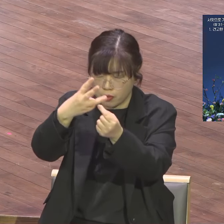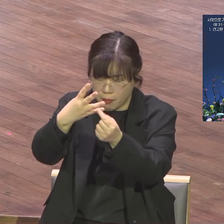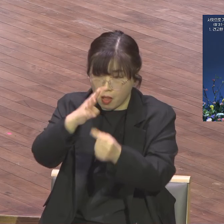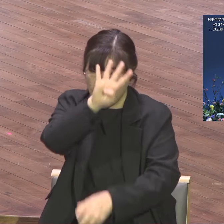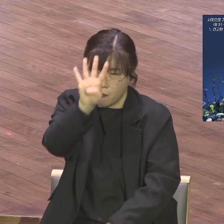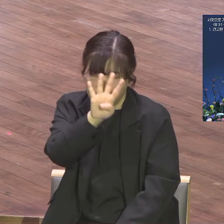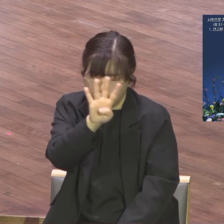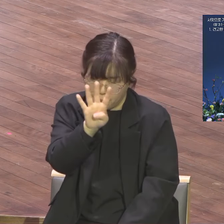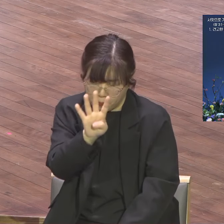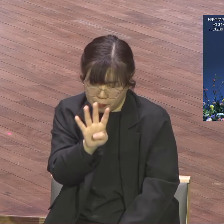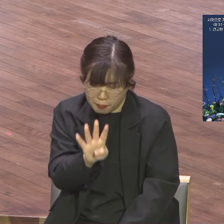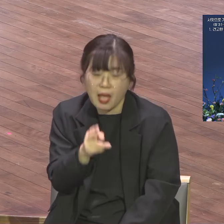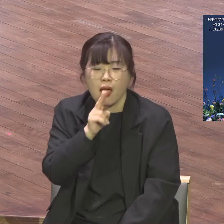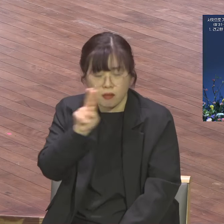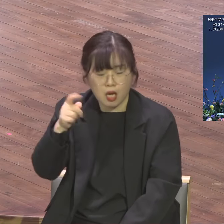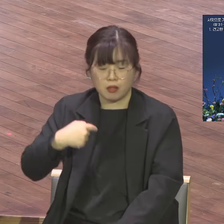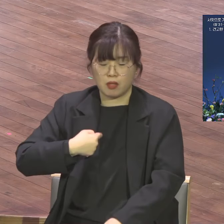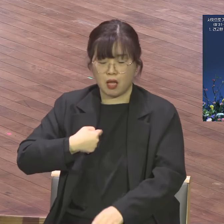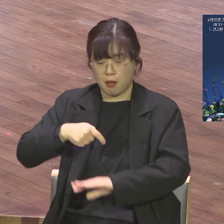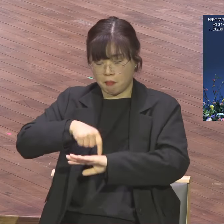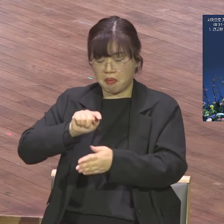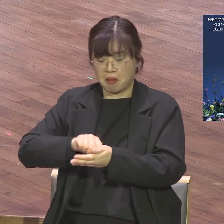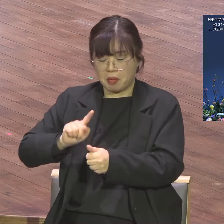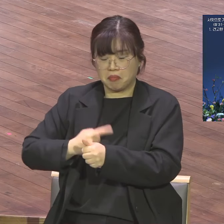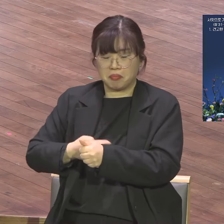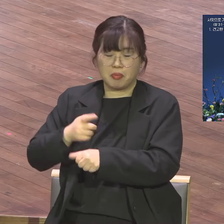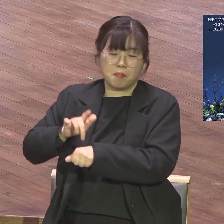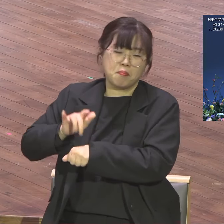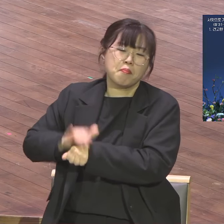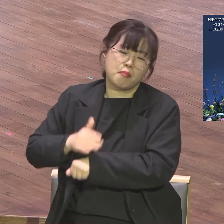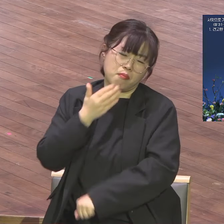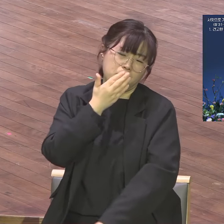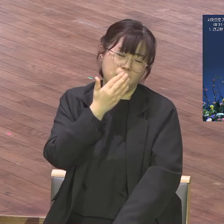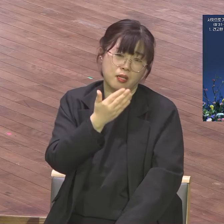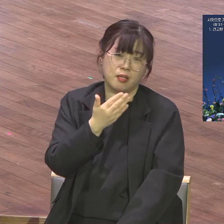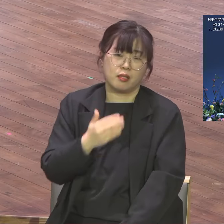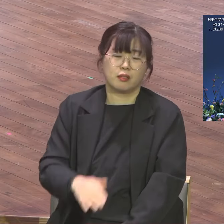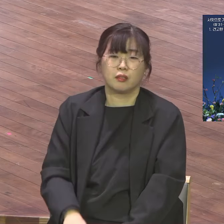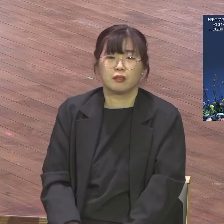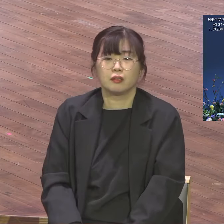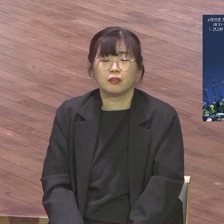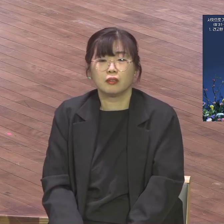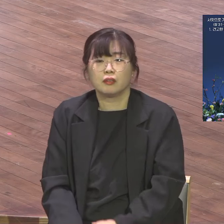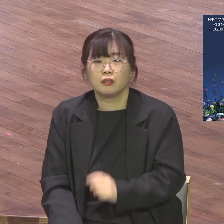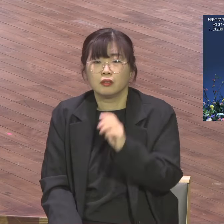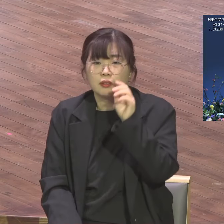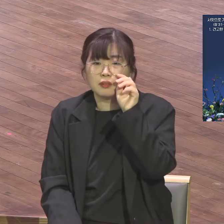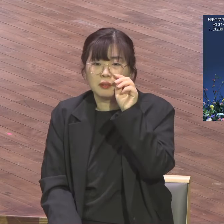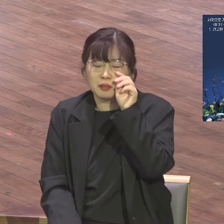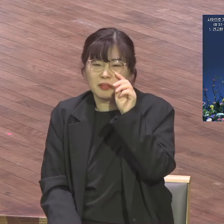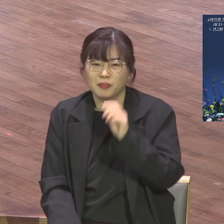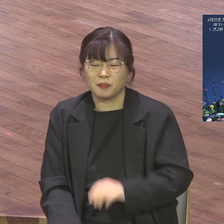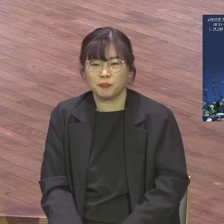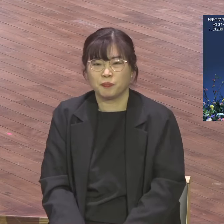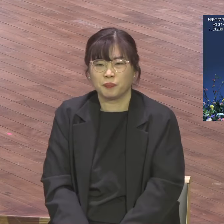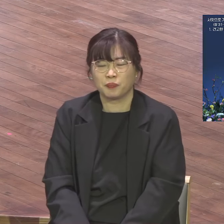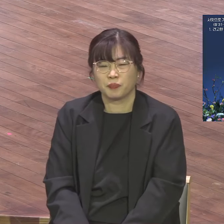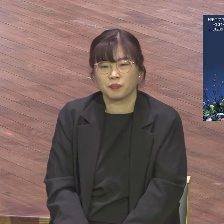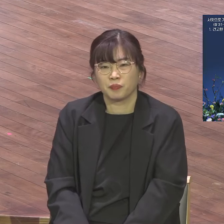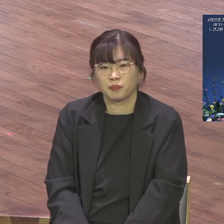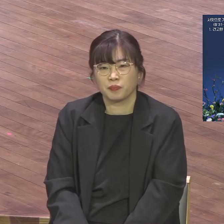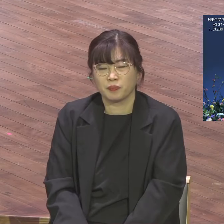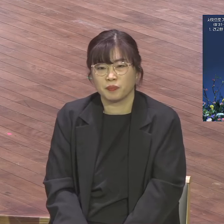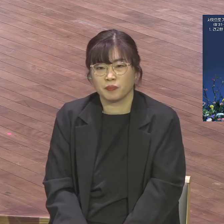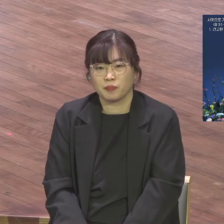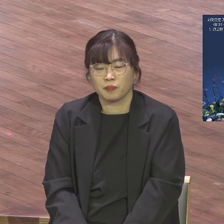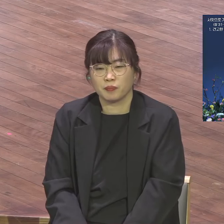그래서 안 되는 거예요. 50번은 듣지 마시고 50번 들어야 할 사람도 없고 그렇게 무슨 갈급해야 무슨 뭐